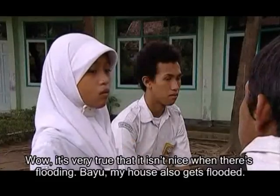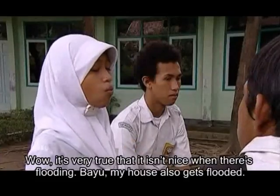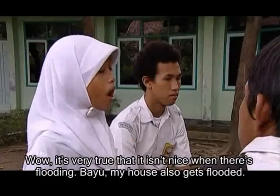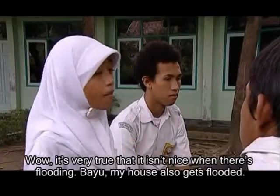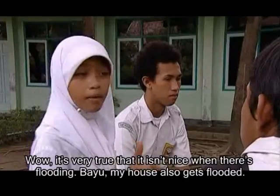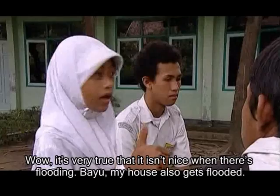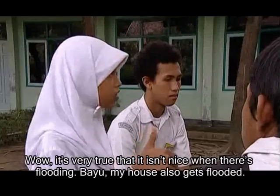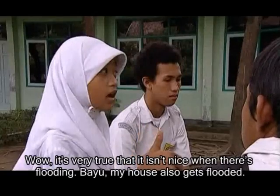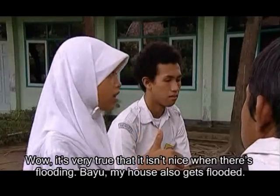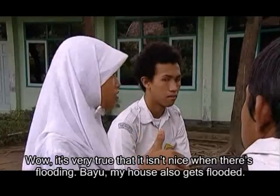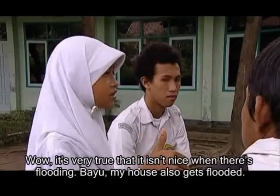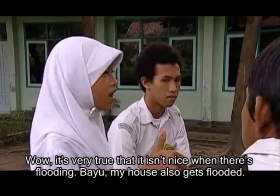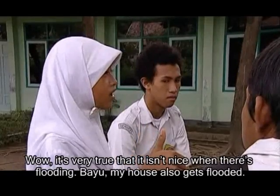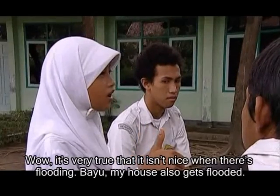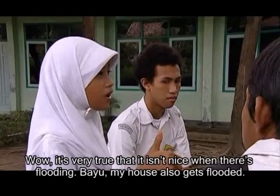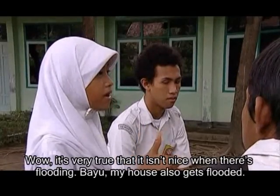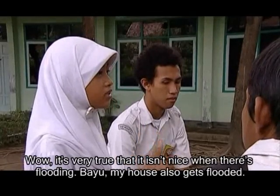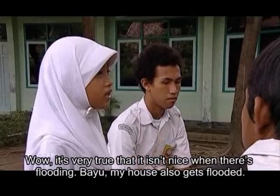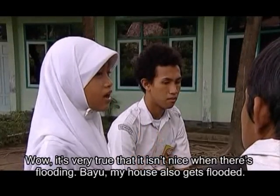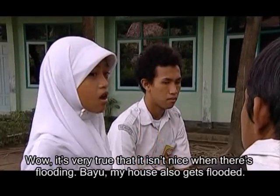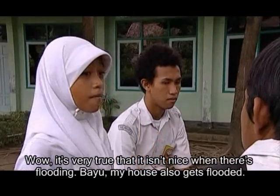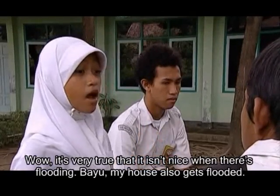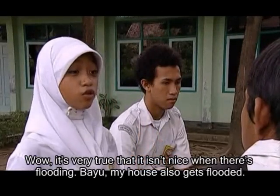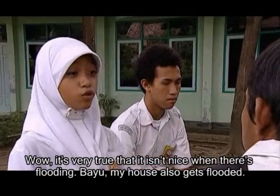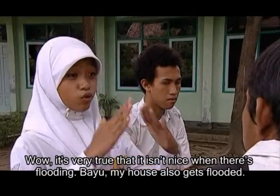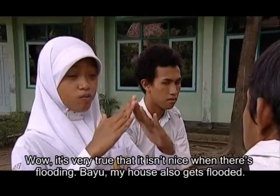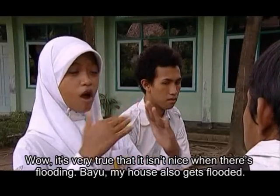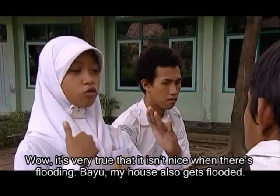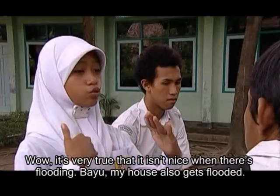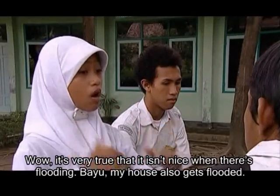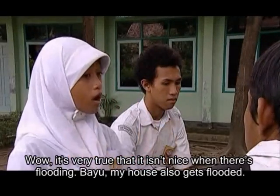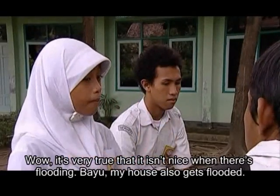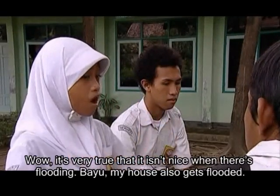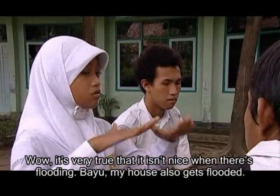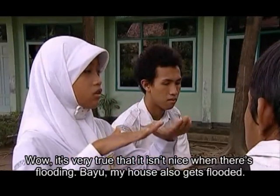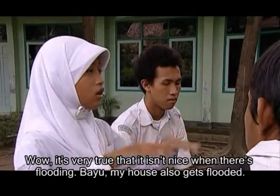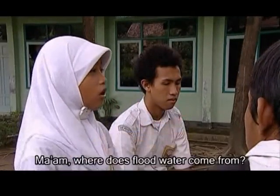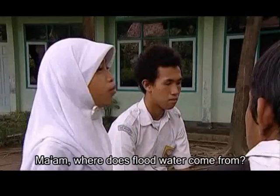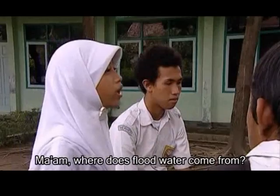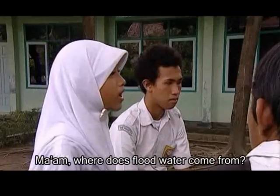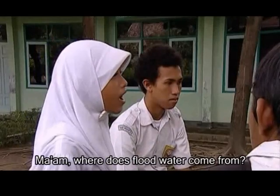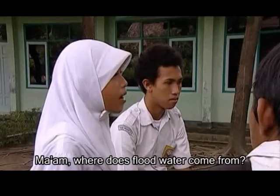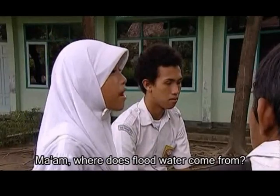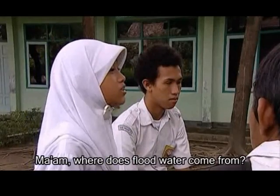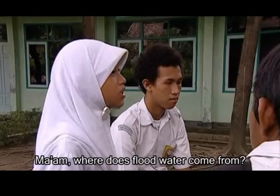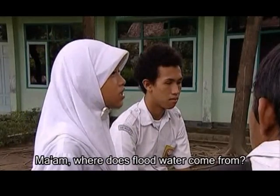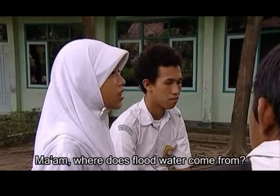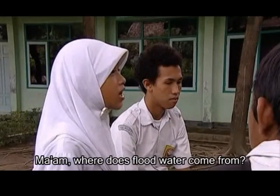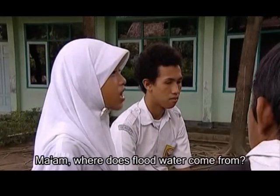Wah, memang tidak enak sekali kalau kebanjiran. Bayu, rumahku juga kena banjir. Bu Eka, banjir datang dari